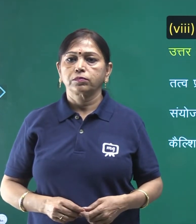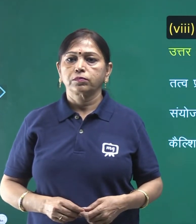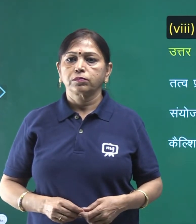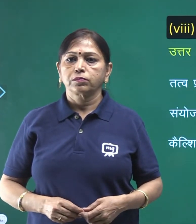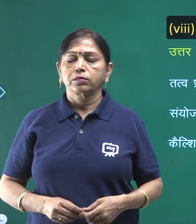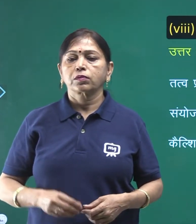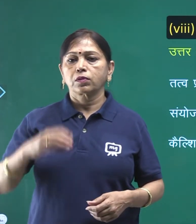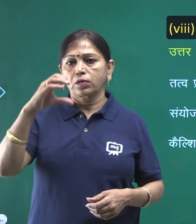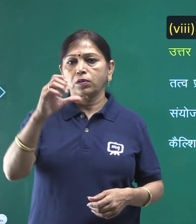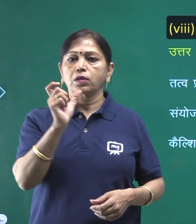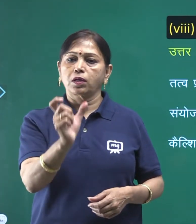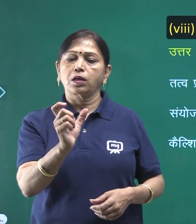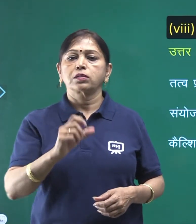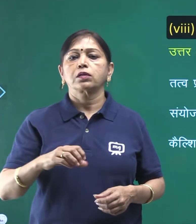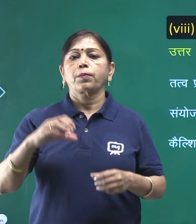कैल्शियम कार्बोनेट